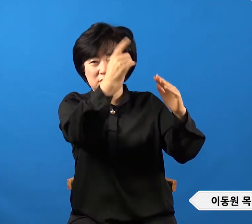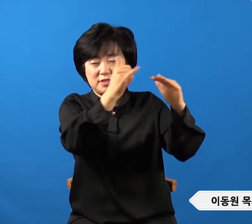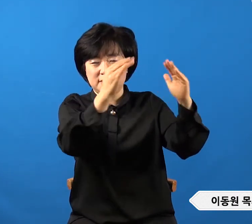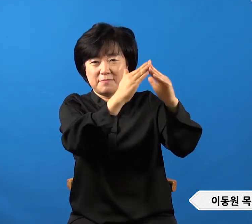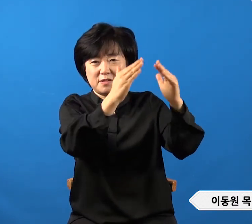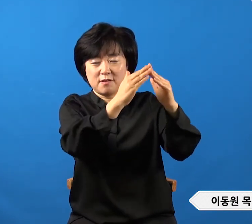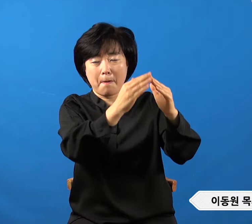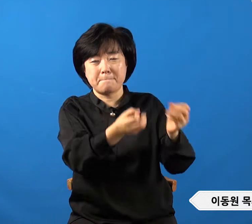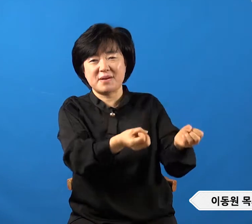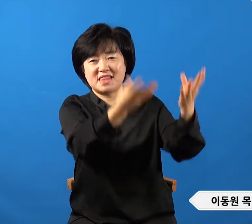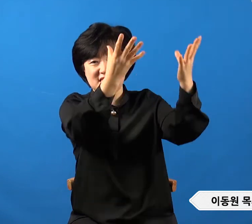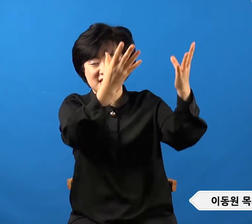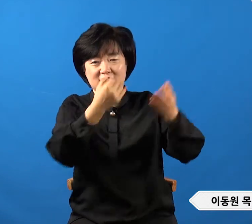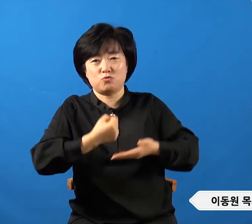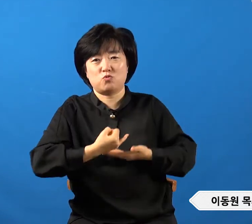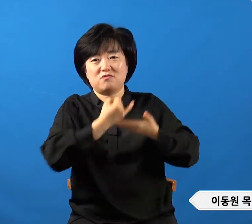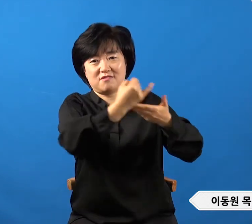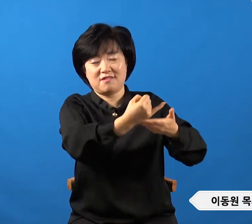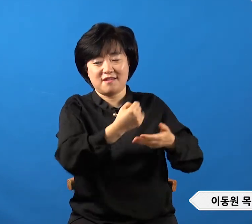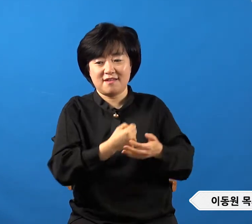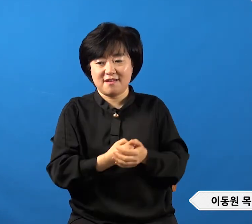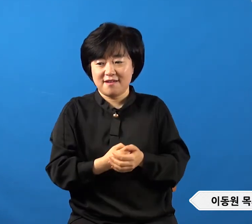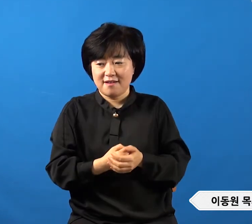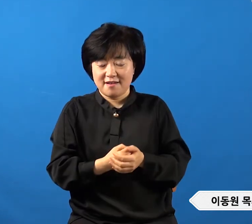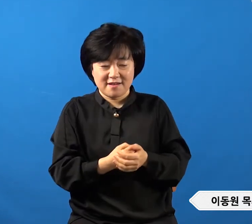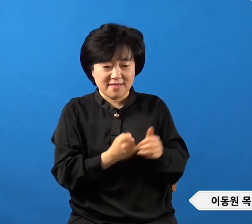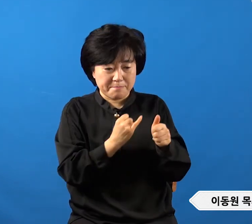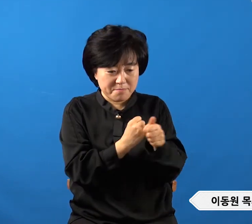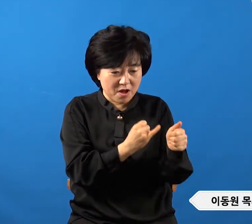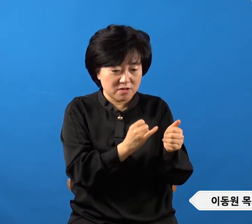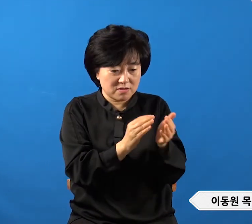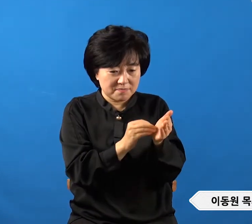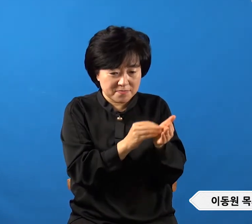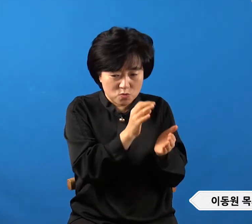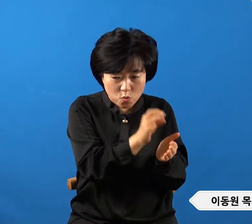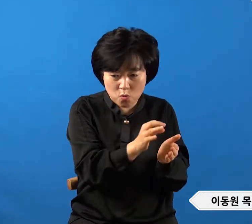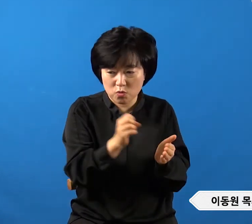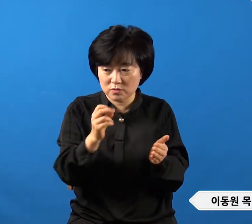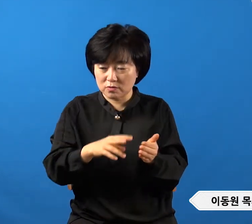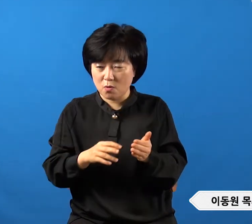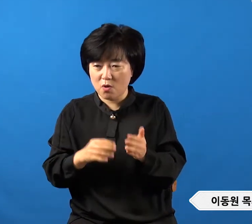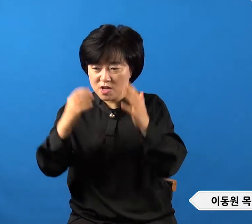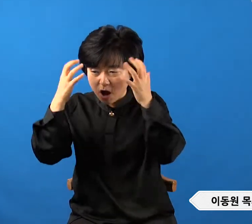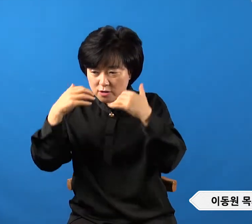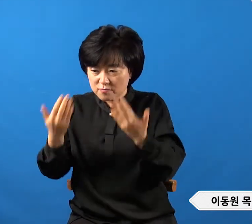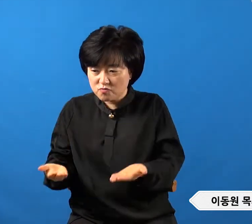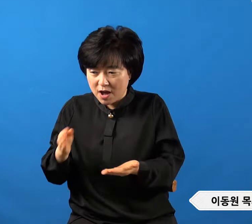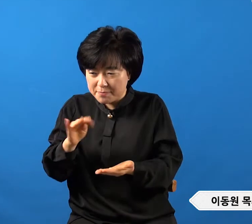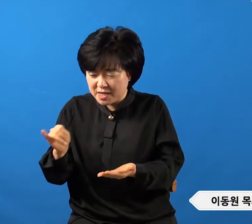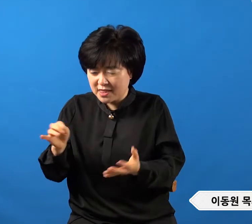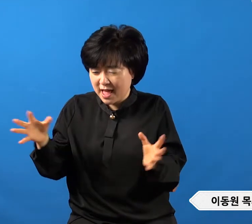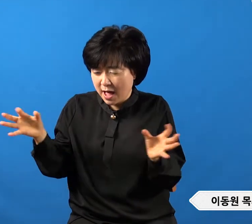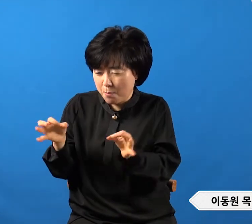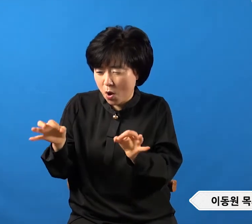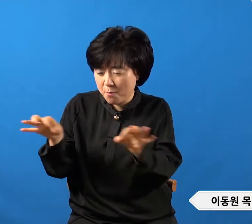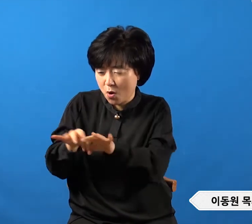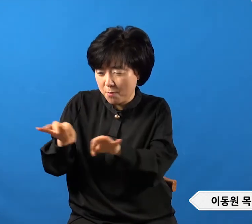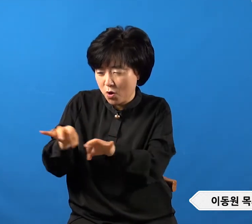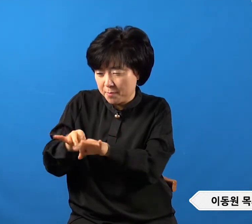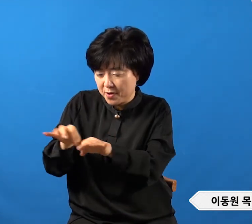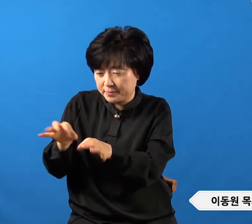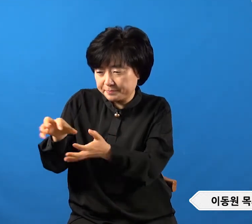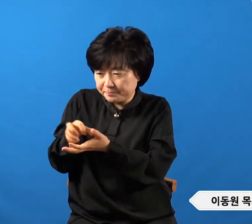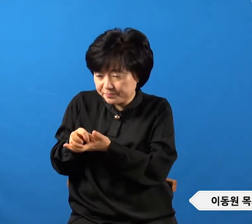남편의 비상금 그리고 여름 휴가비를 다 털어서 고급스러운 옷을 샀지만 그것만으로